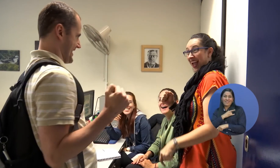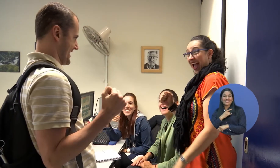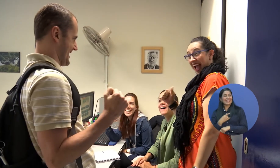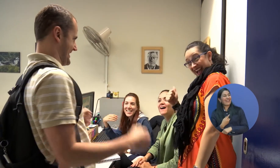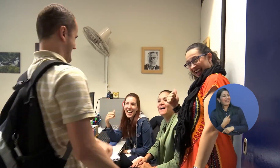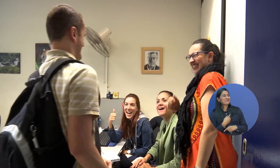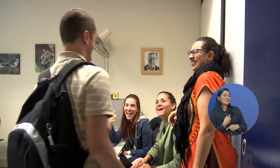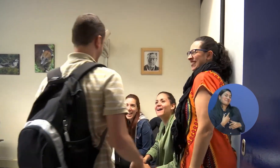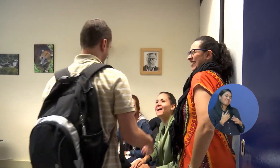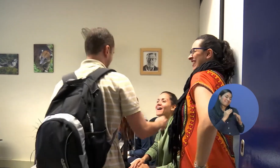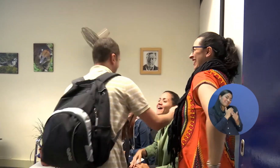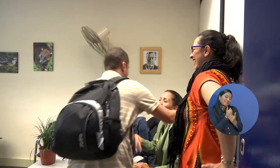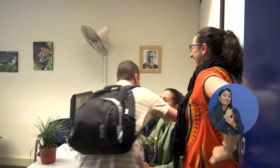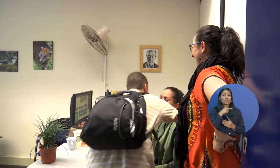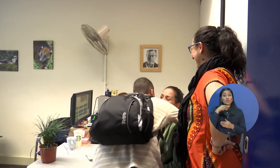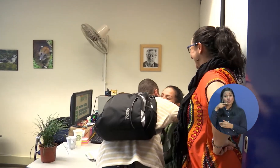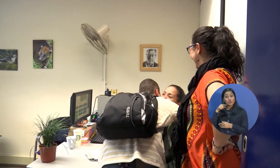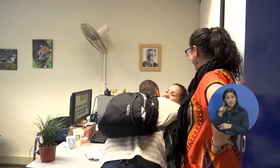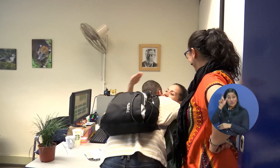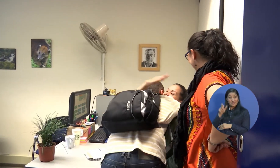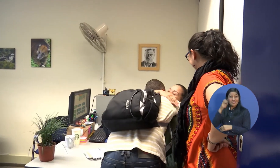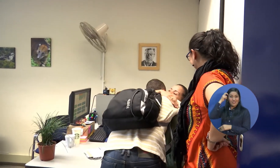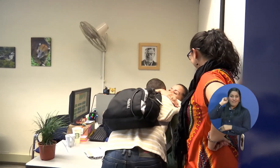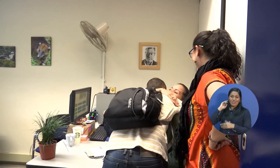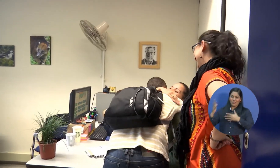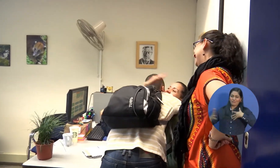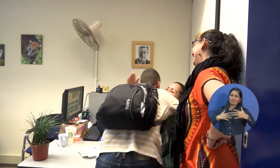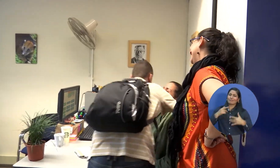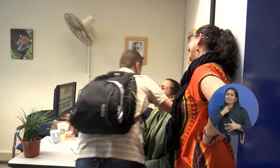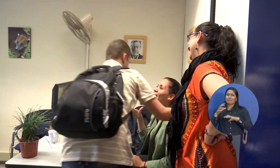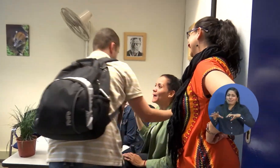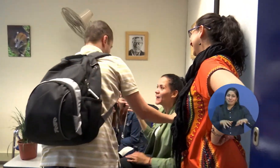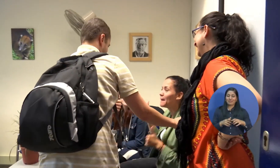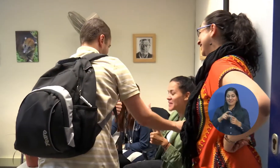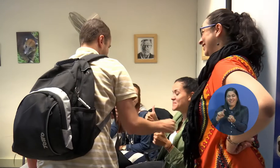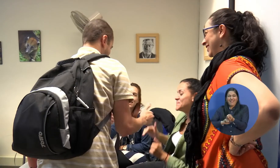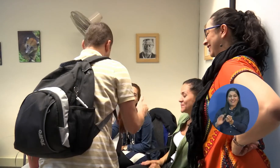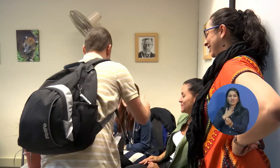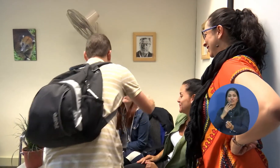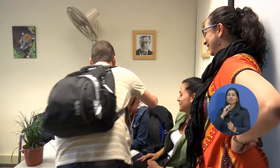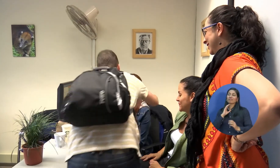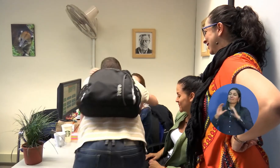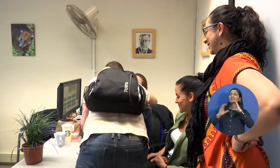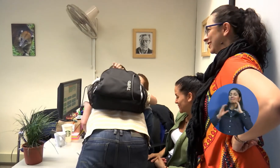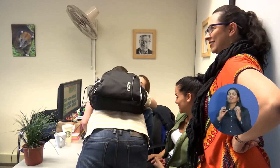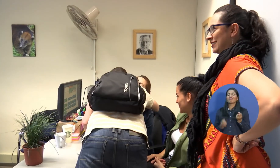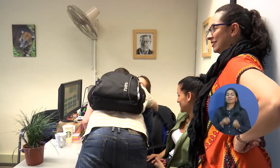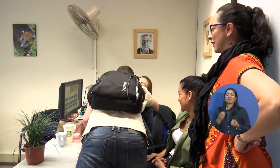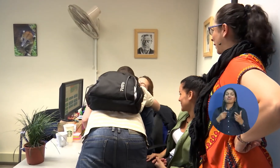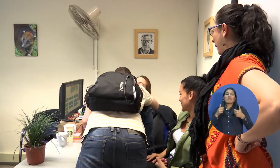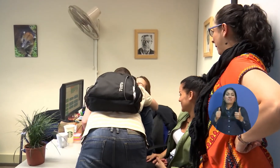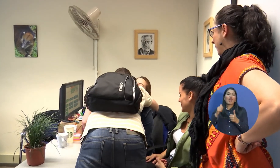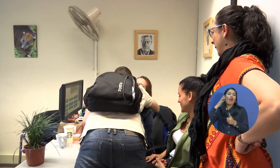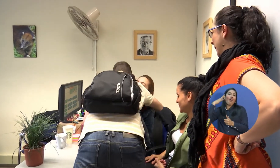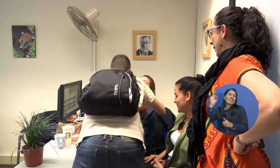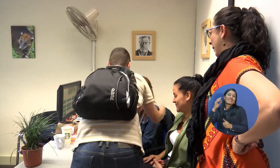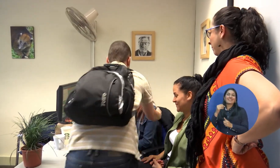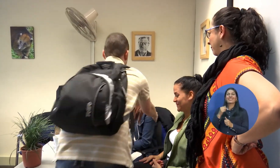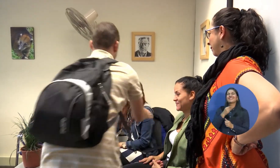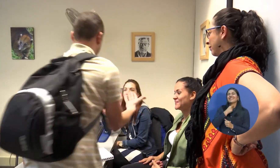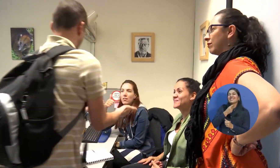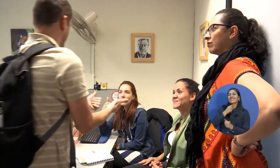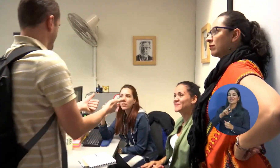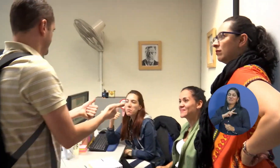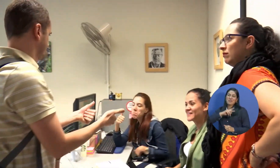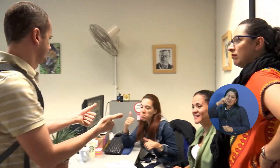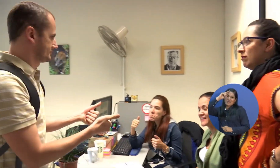la institución. Sus características histriónicas y su personalidad le permiten comunicarse muy bien con los oyentes y compartir de